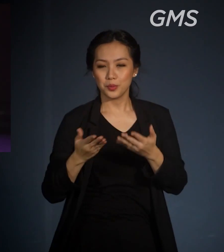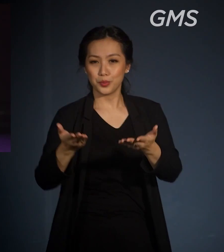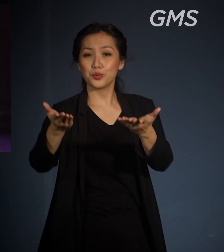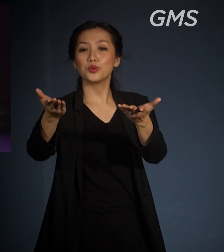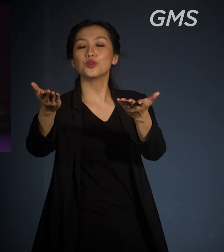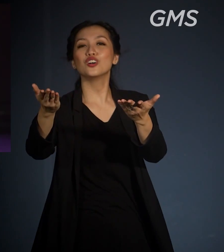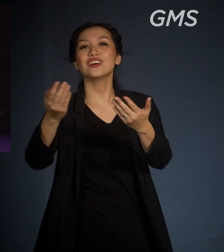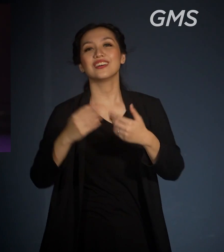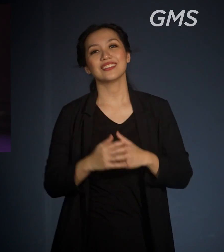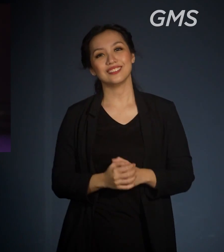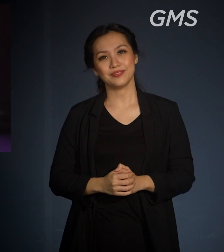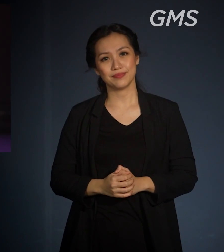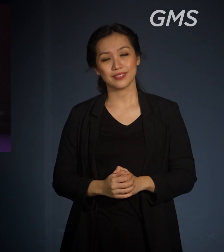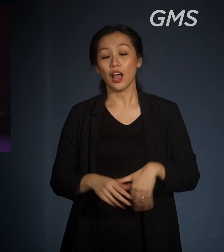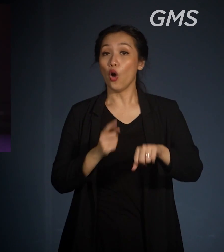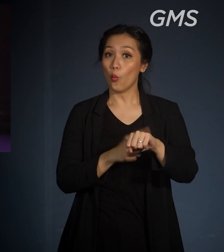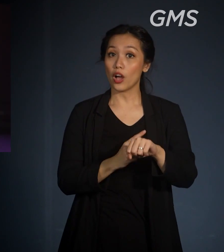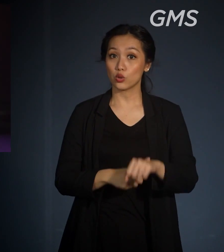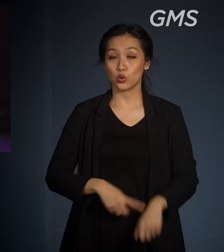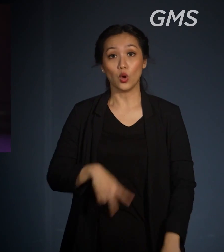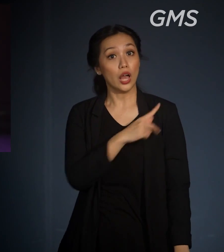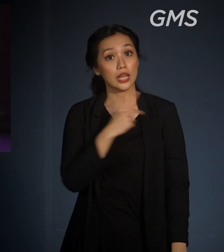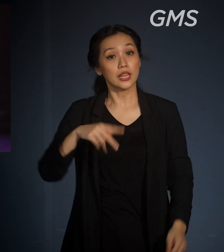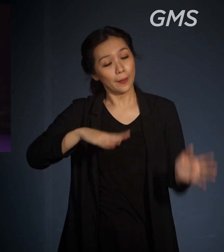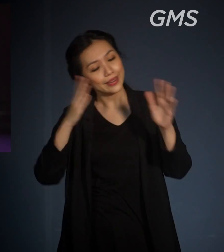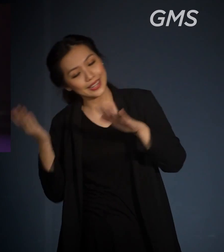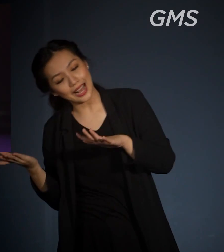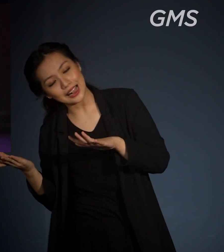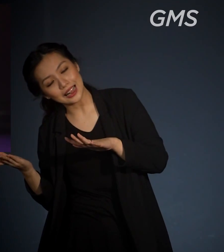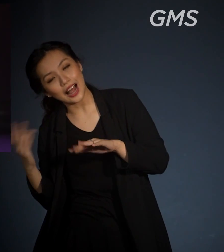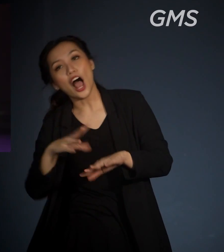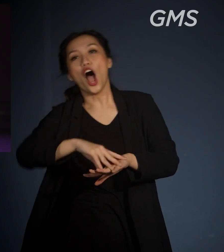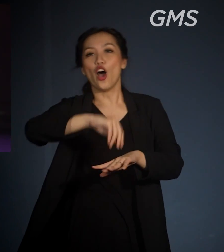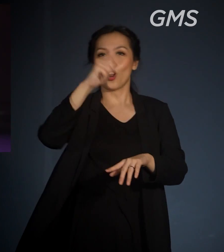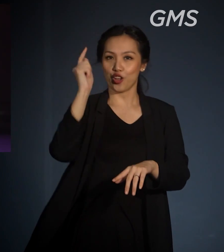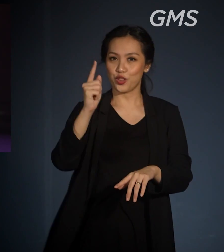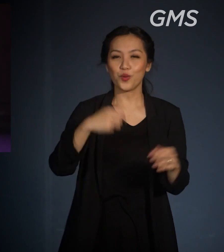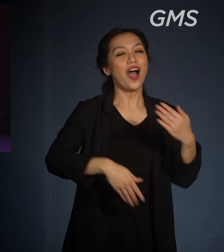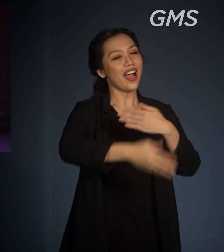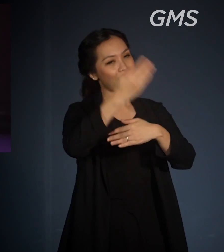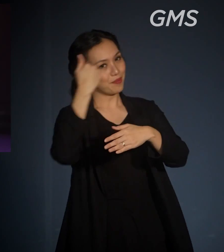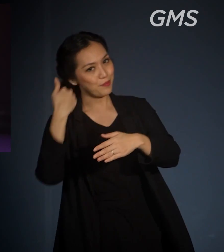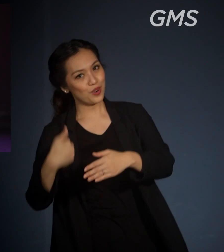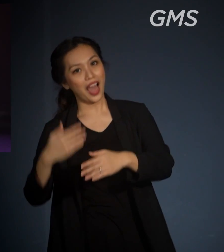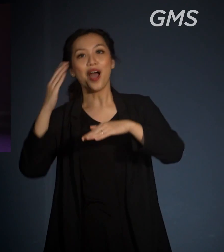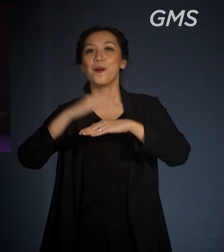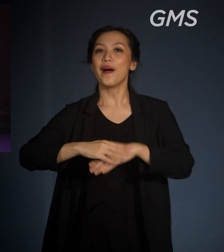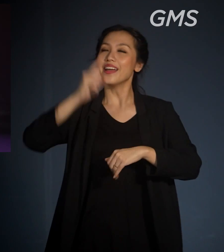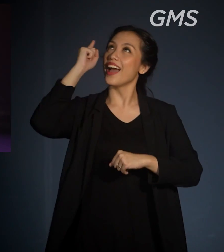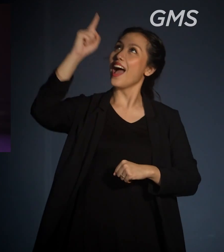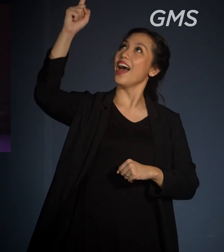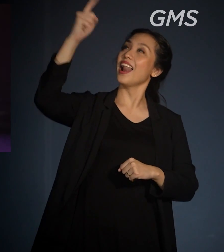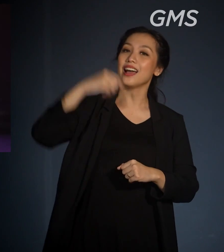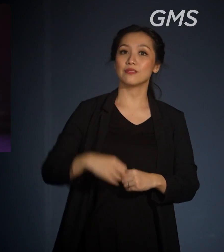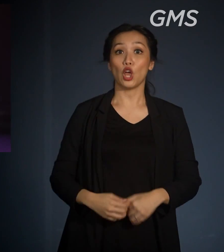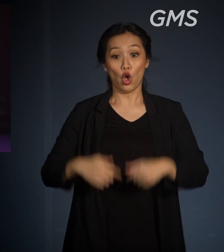Itulah sebabnya ketika kita meninggal nanti, saudara, roh kita ini kembali kepada Allah, tapi tubuh